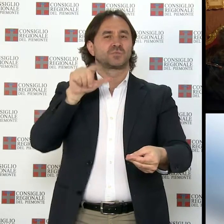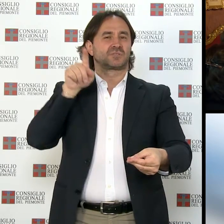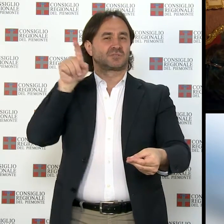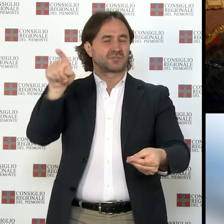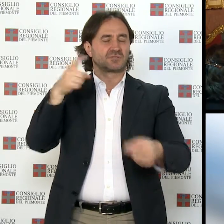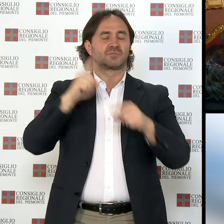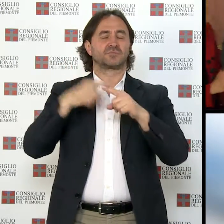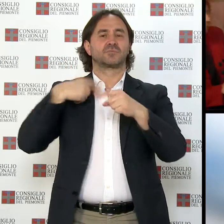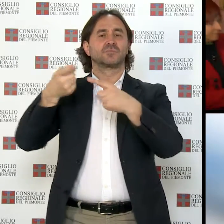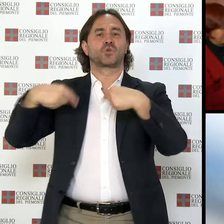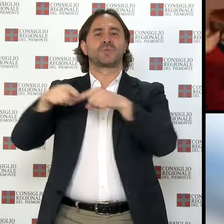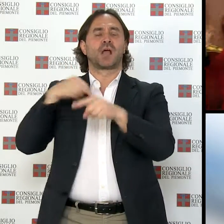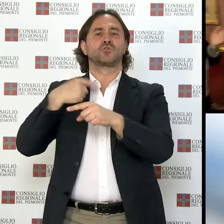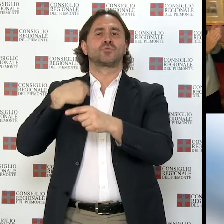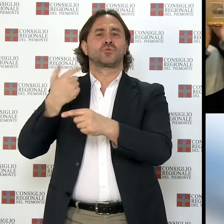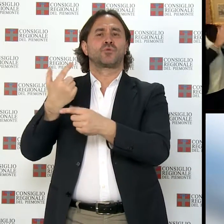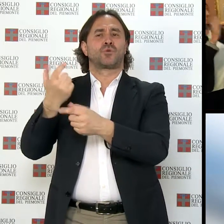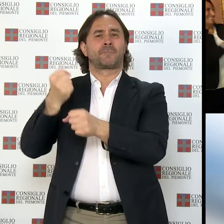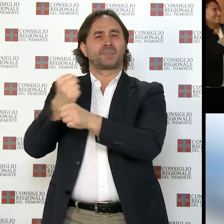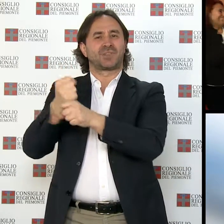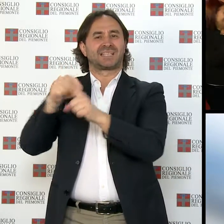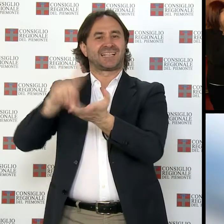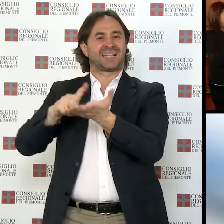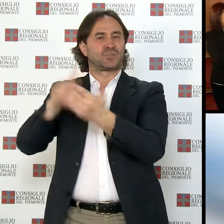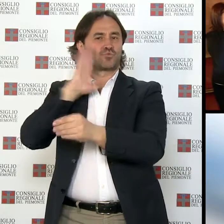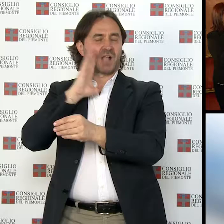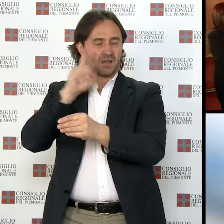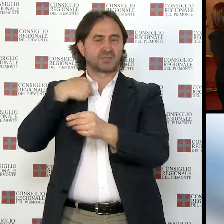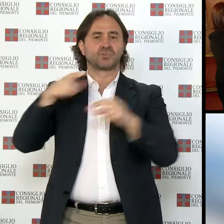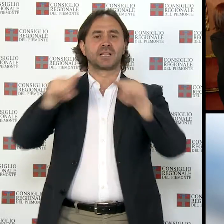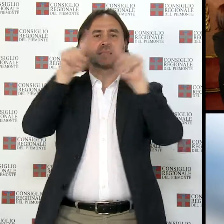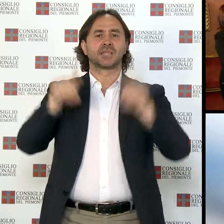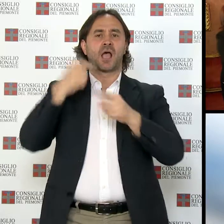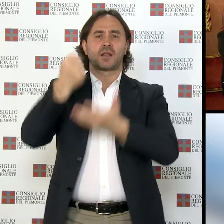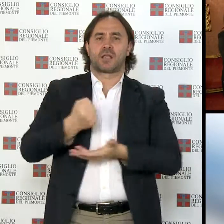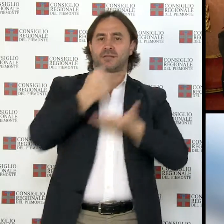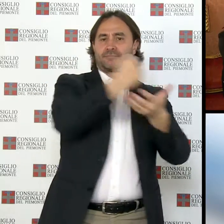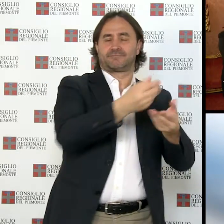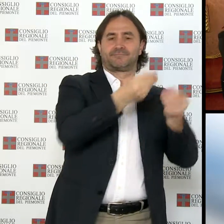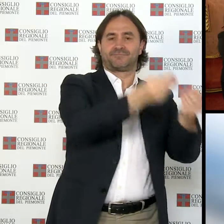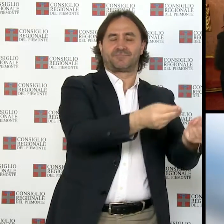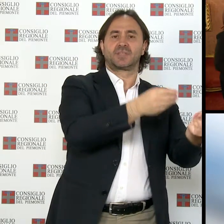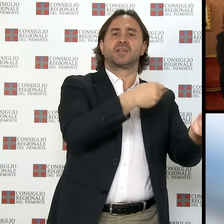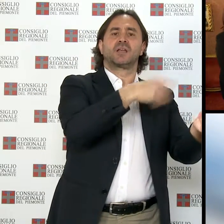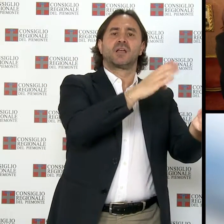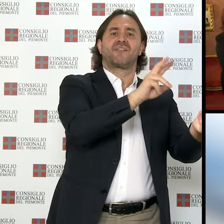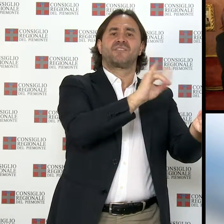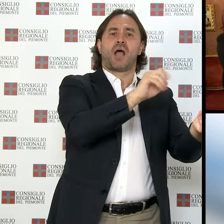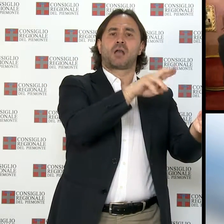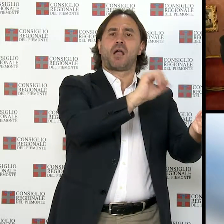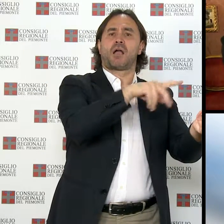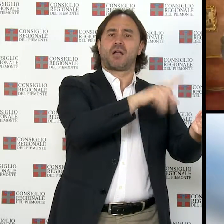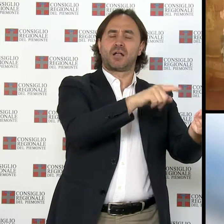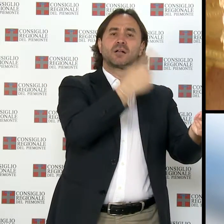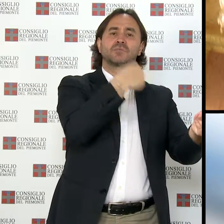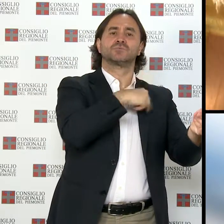del Comitato Piemontese per i Diritti Umani, ha consegnato una targa a Vera Vigevane Jarak per il suo impegno contro i